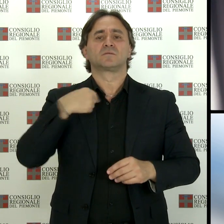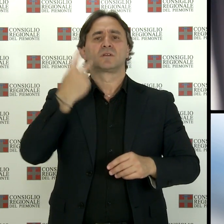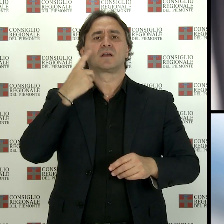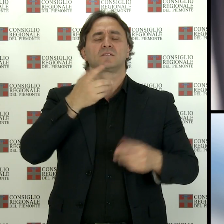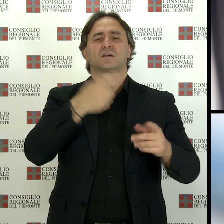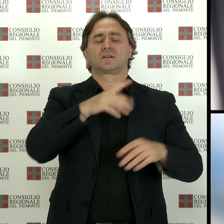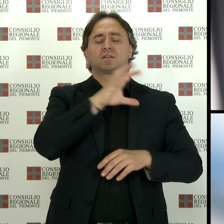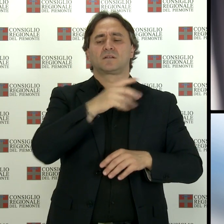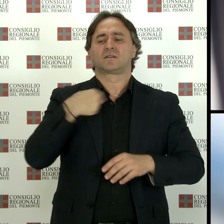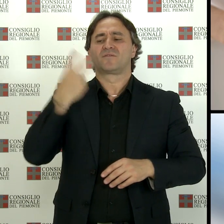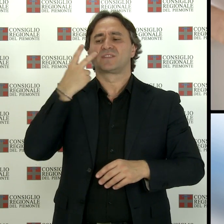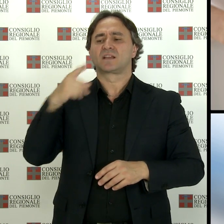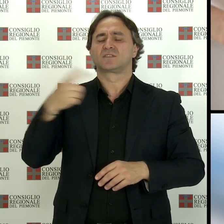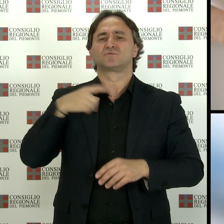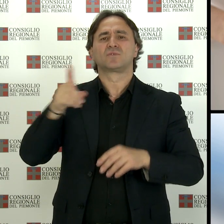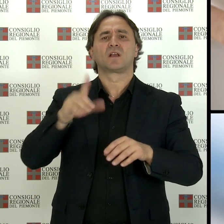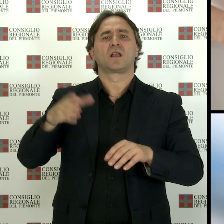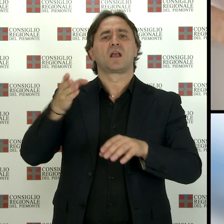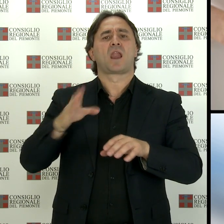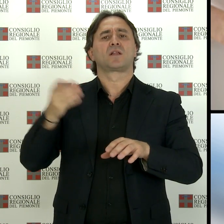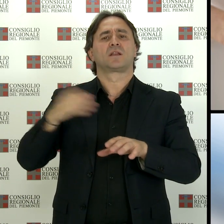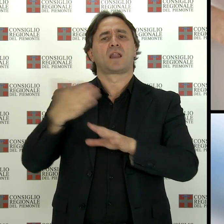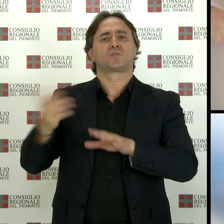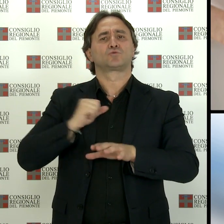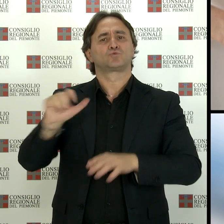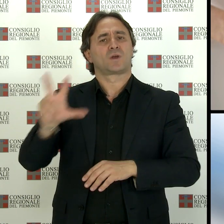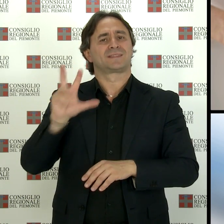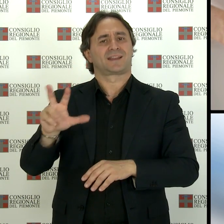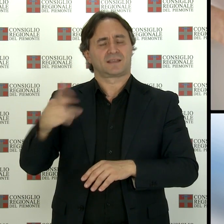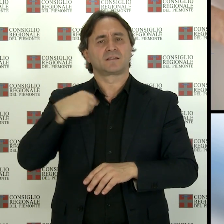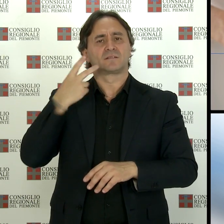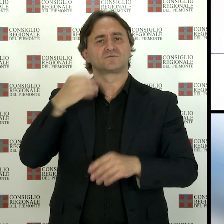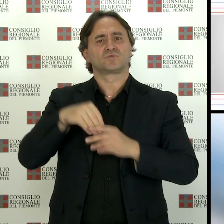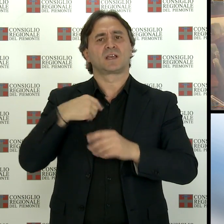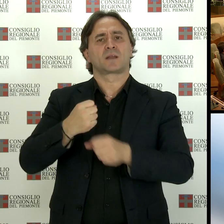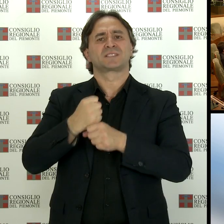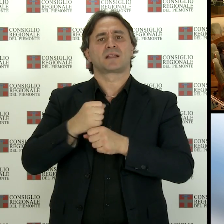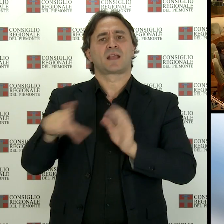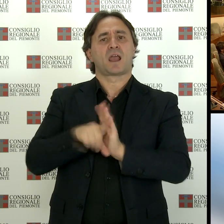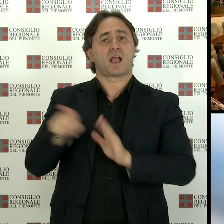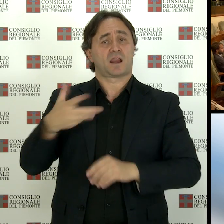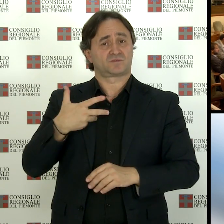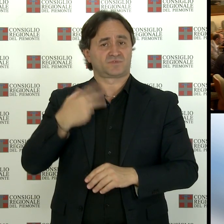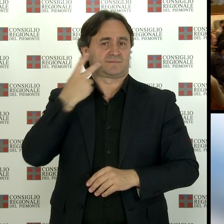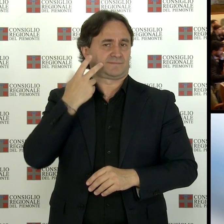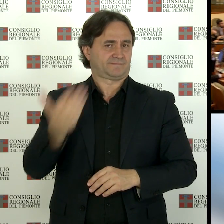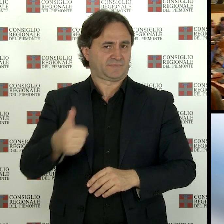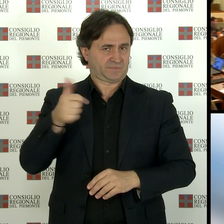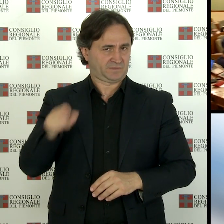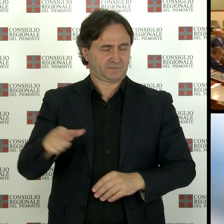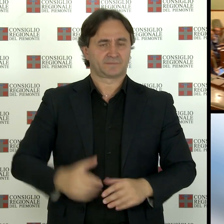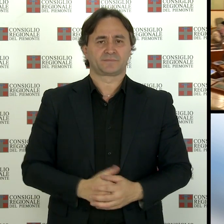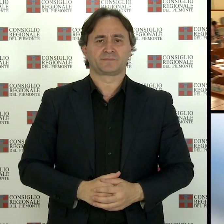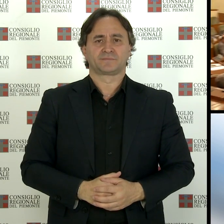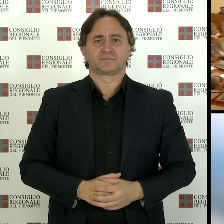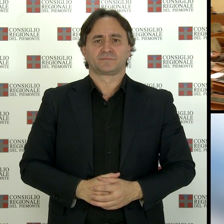gli organi del lato 3 saranno operativi e vi sarà quindi il nuovo rappresentante legale. Rita Turino è il garante